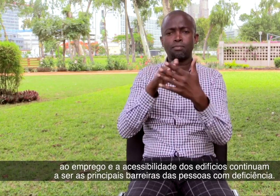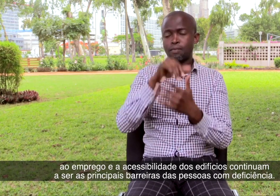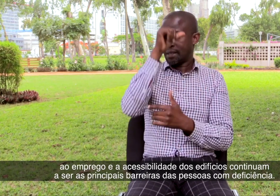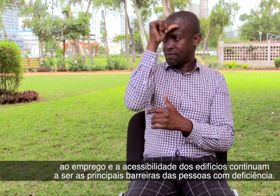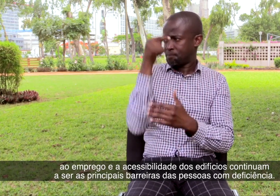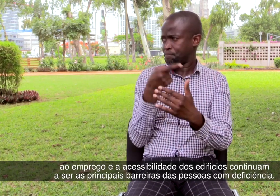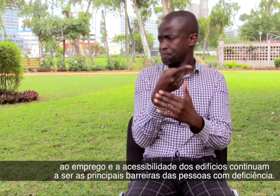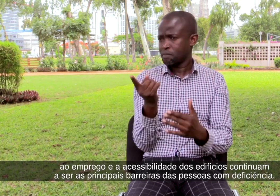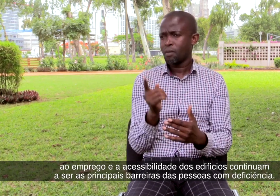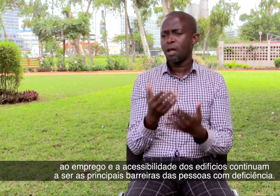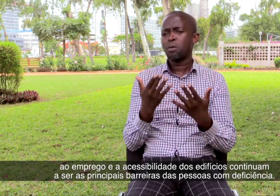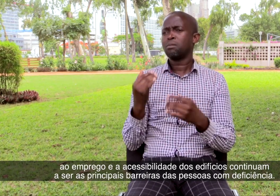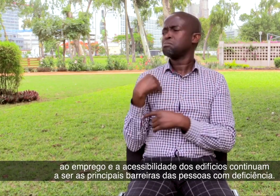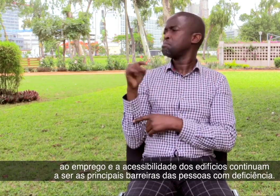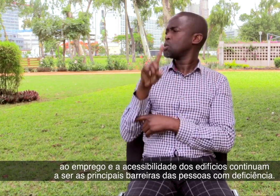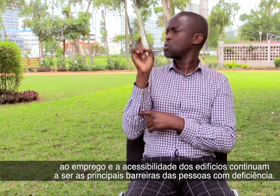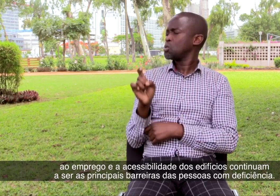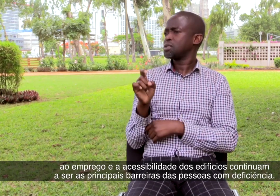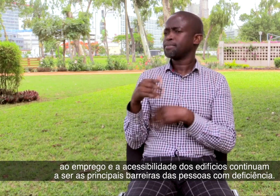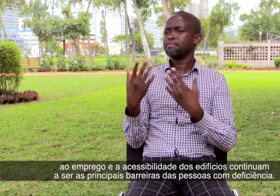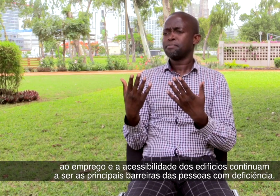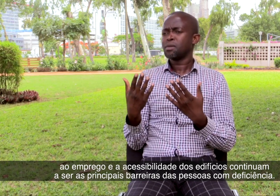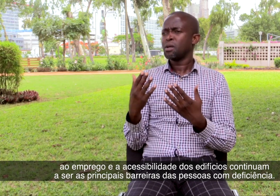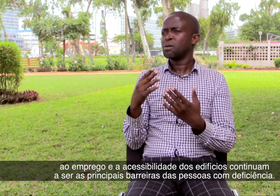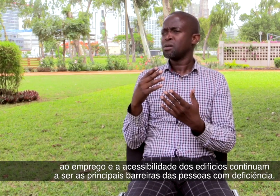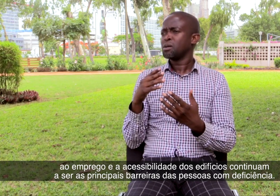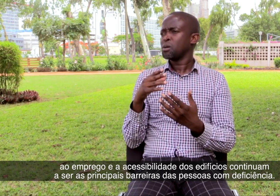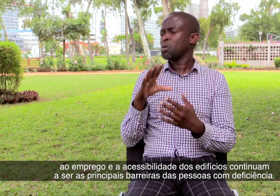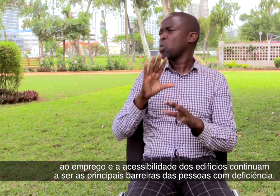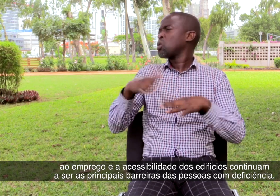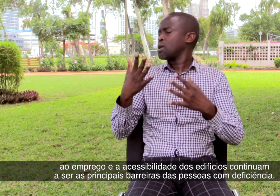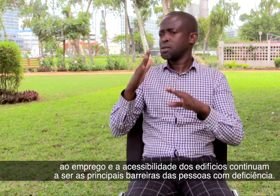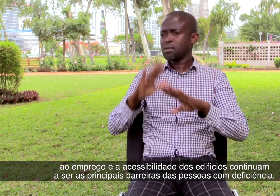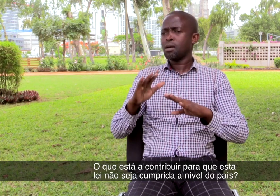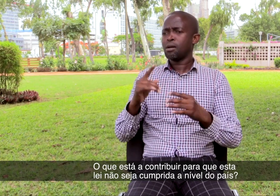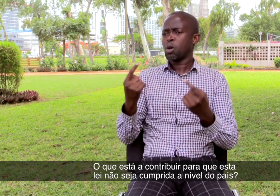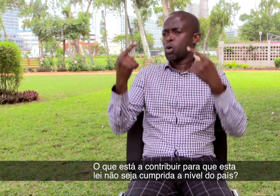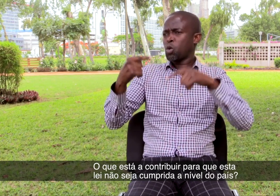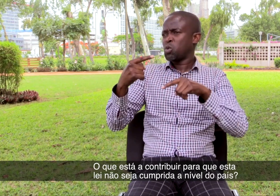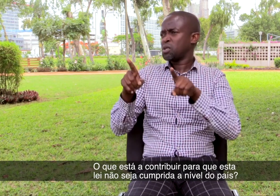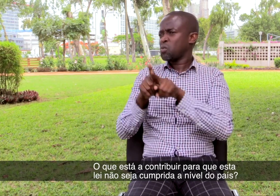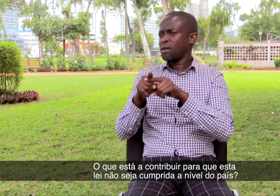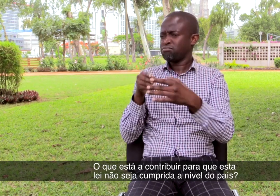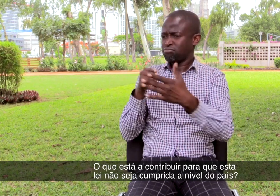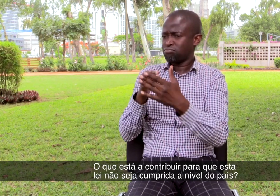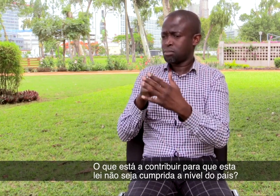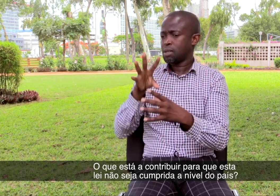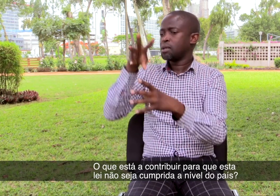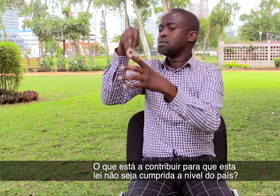acessibilidade aos edifícios, é algo muito difícil para as pessoas com deficiência. Gostaria de saber